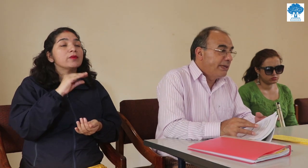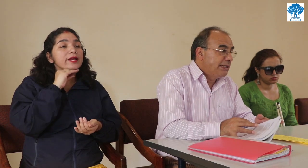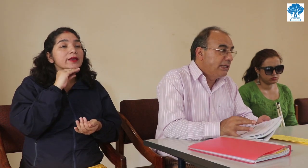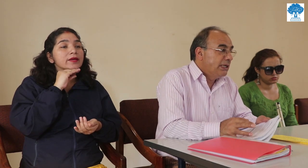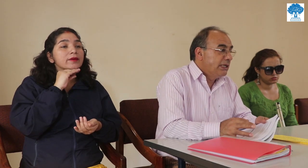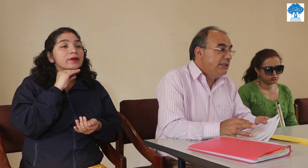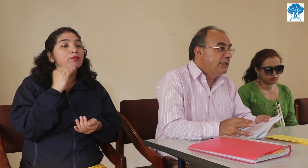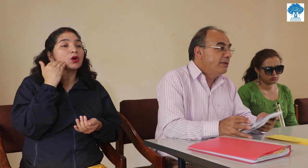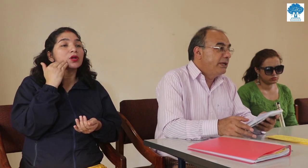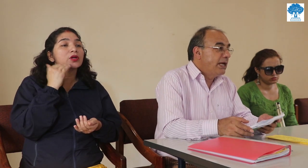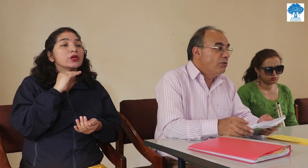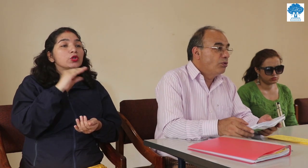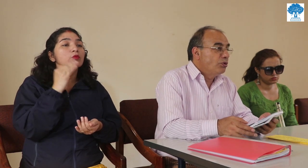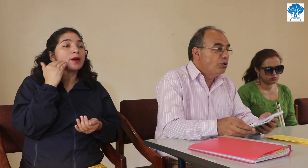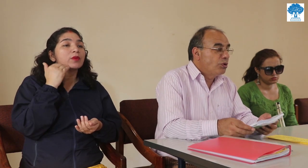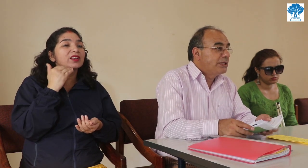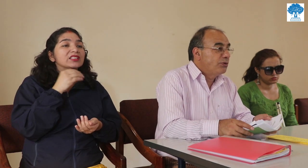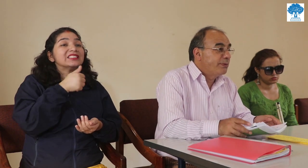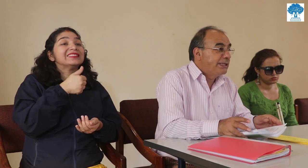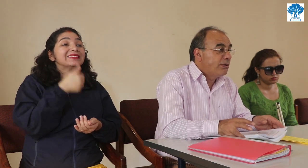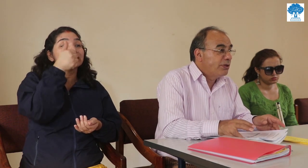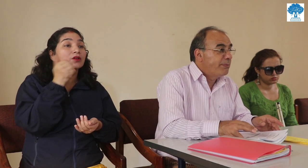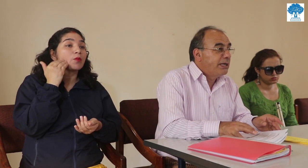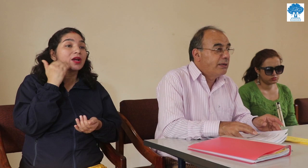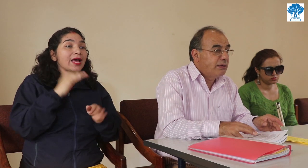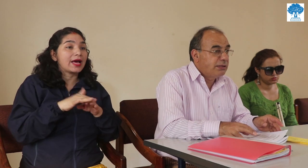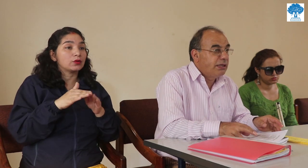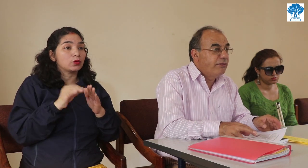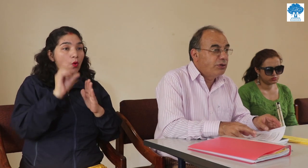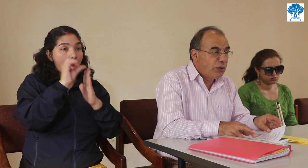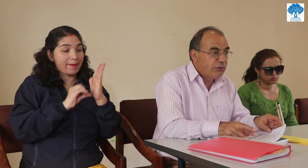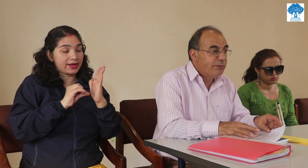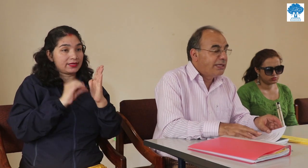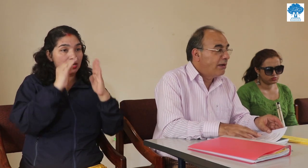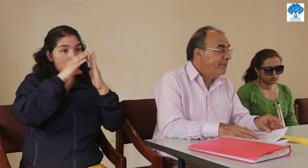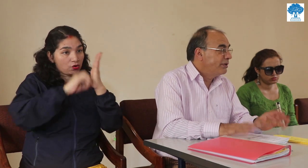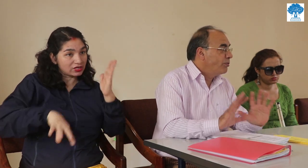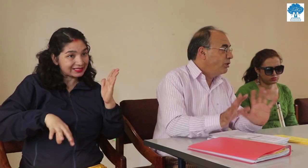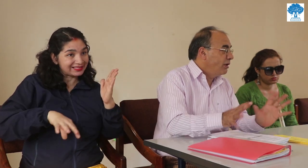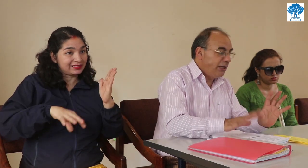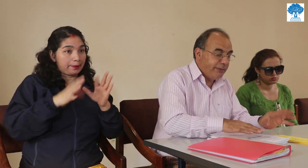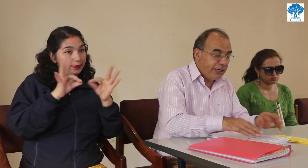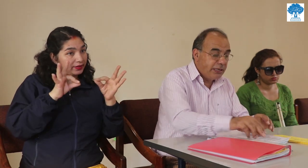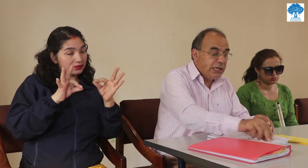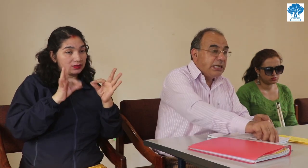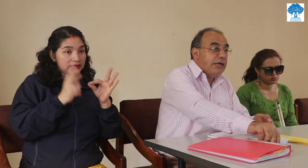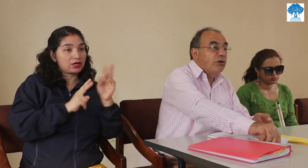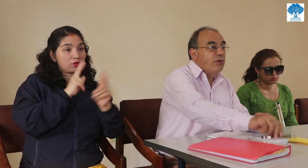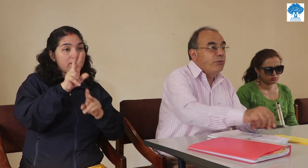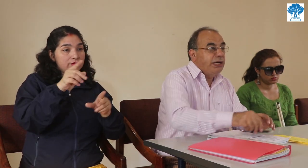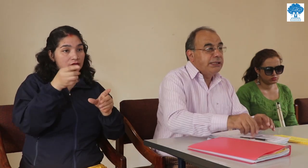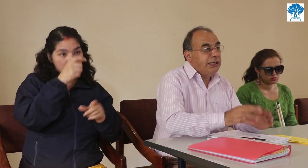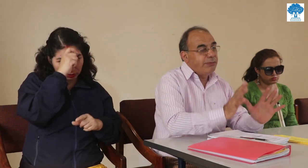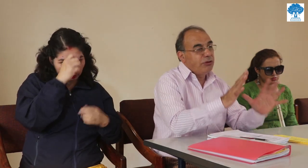महिलाहरूको अथवा चाहिँ ज्येष्ठ महिलाहरूको जुन स्वास्थ्यको समस्याहरू छ, पाकेघर टस्ने, फिस्चुलाको समस्याहरूलाई पनि सम्बोधन गर्ने भनेर